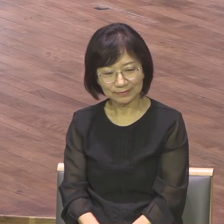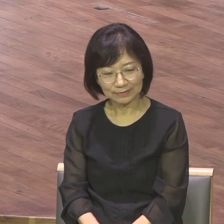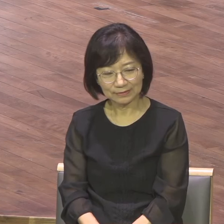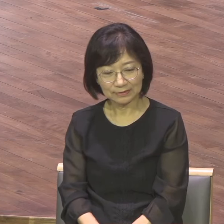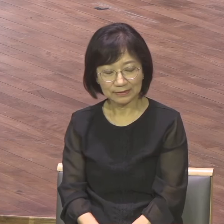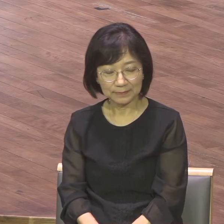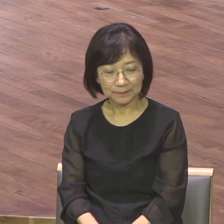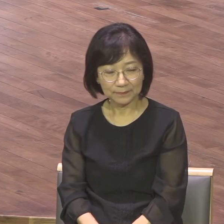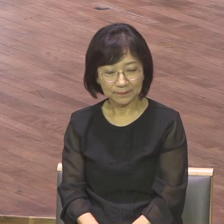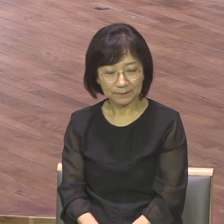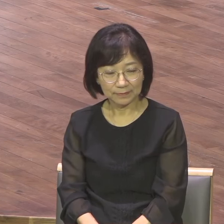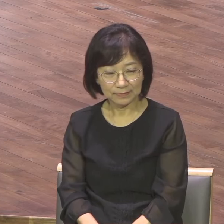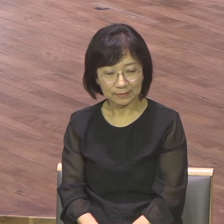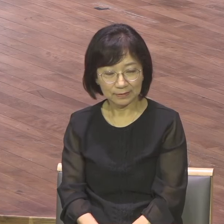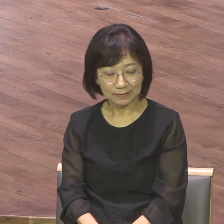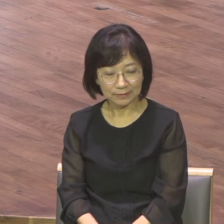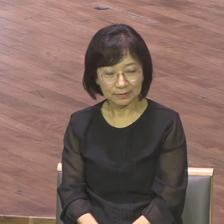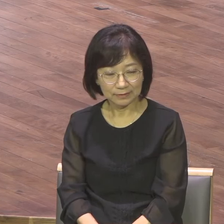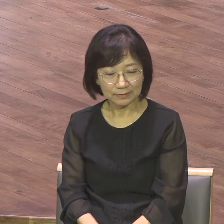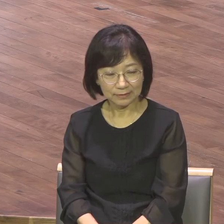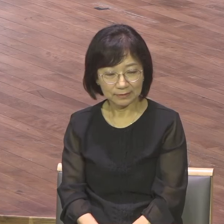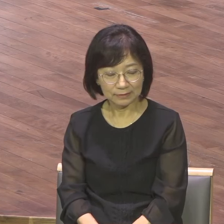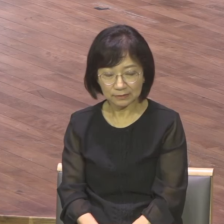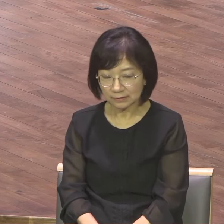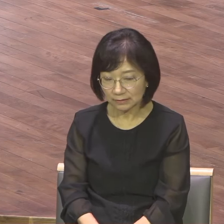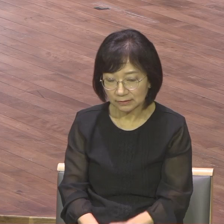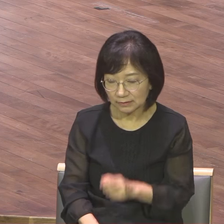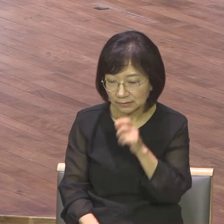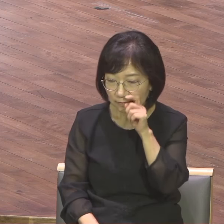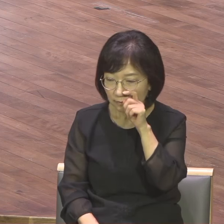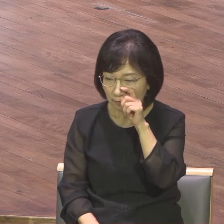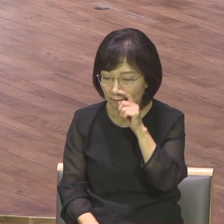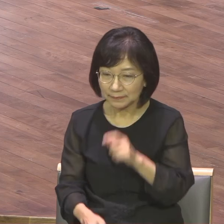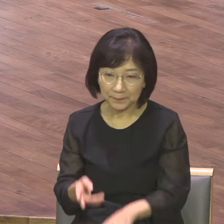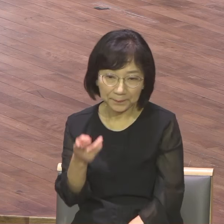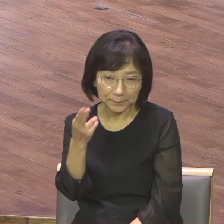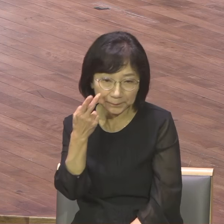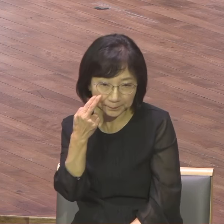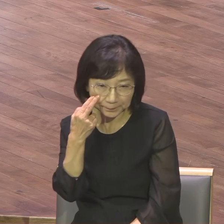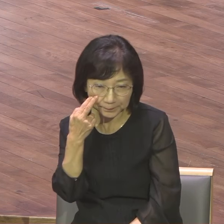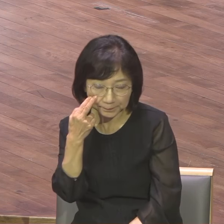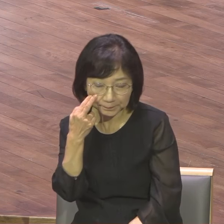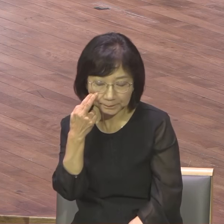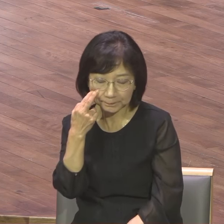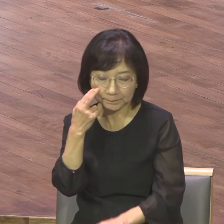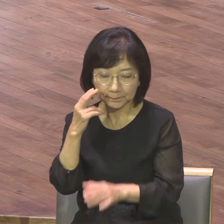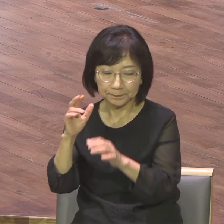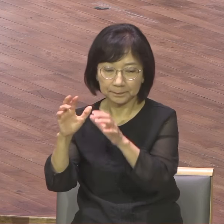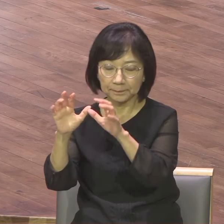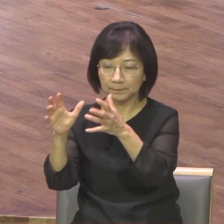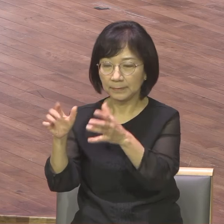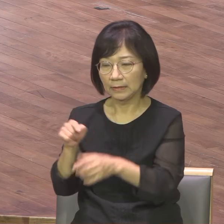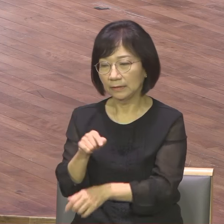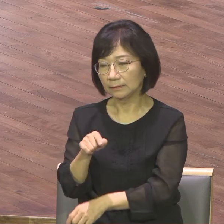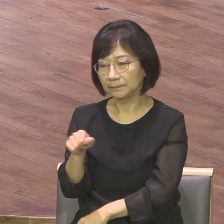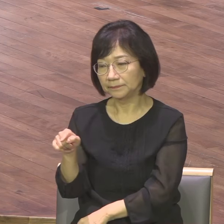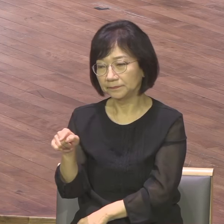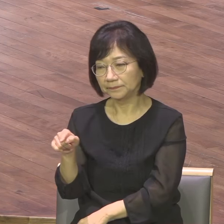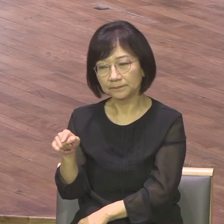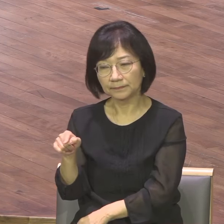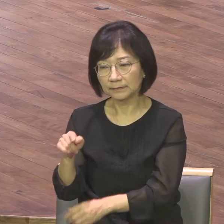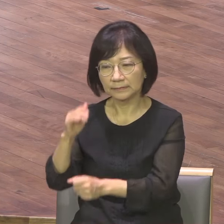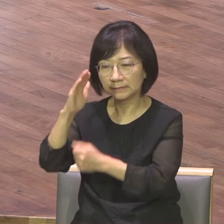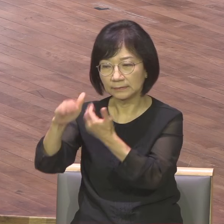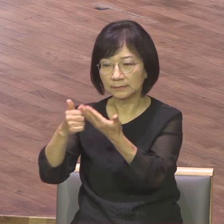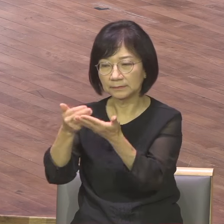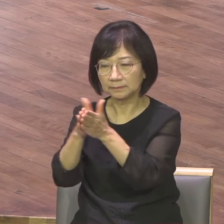미국 교회는요 이래서 복음을 성경적인 신앙생활을 안 하고 성경적인 교회가 못 되니까 이제 어떻게 하나